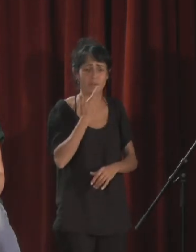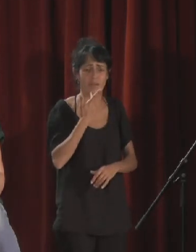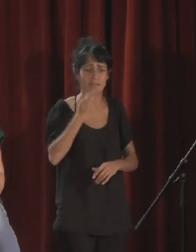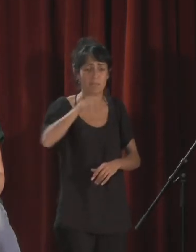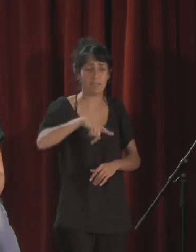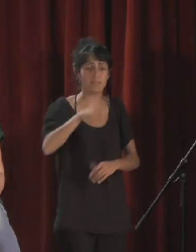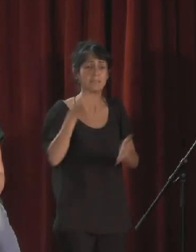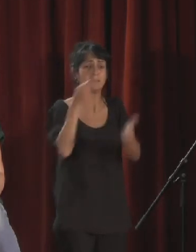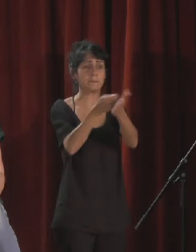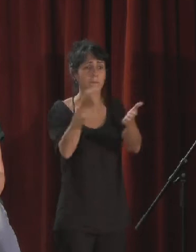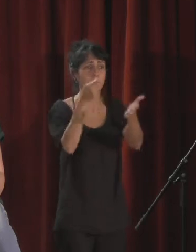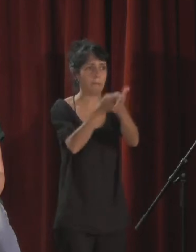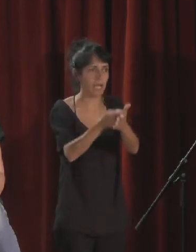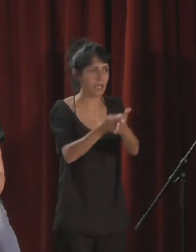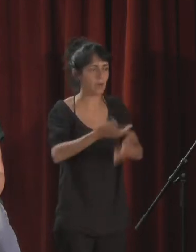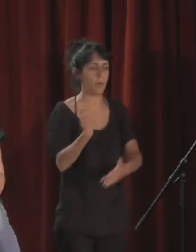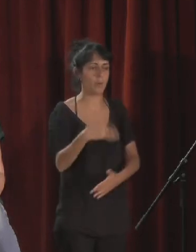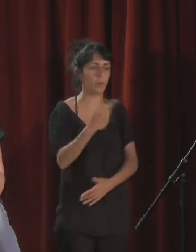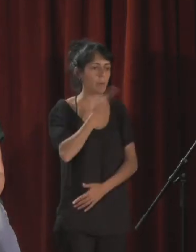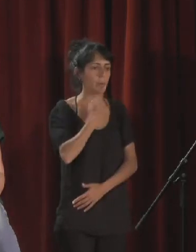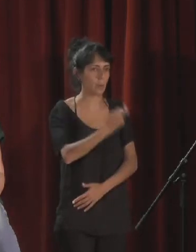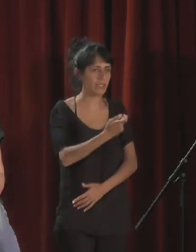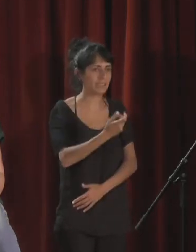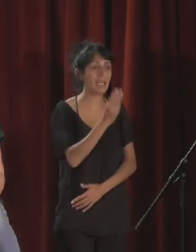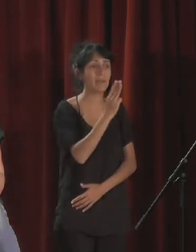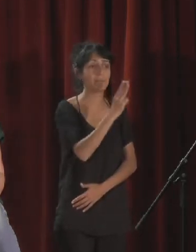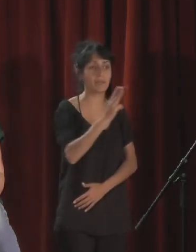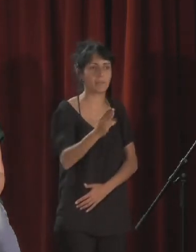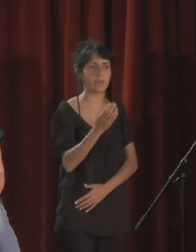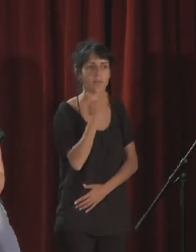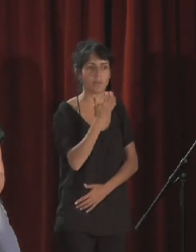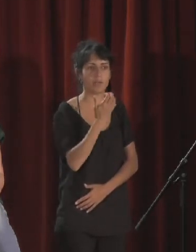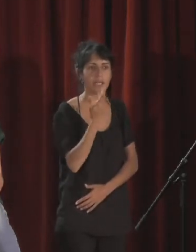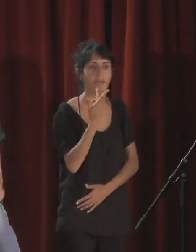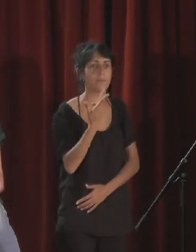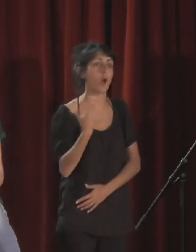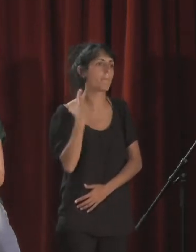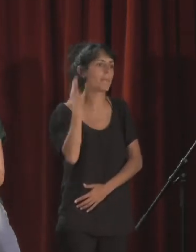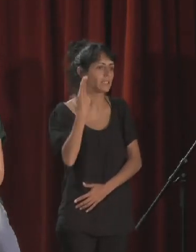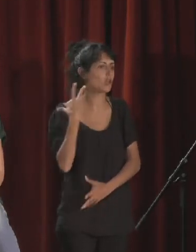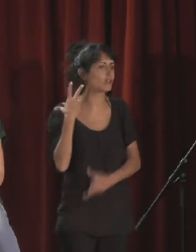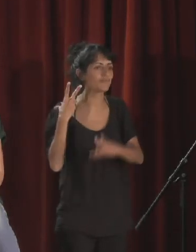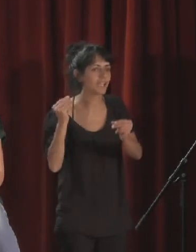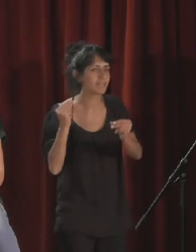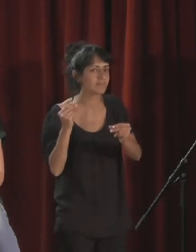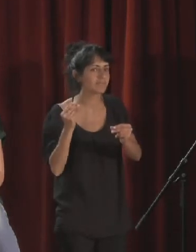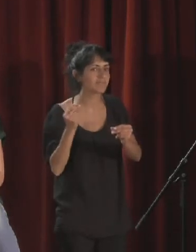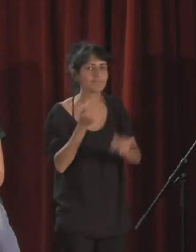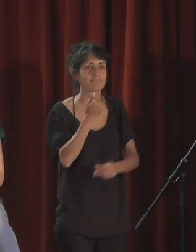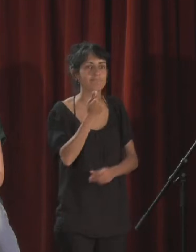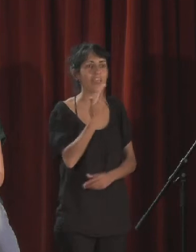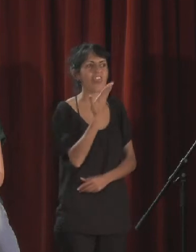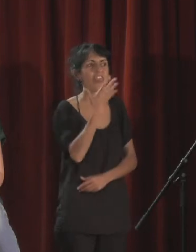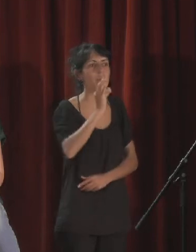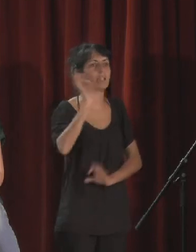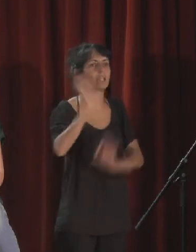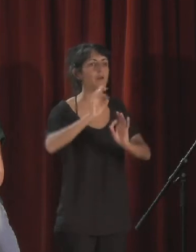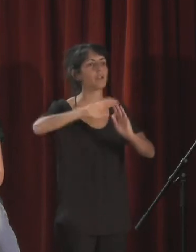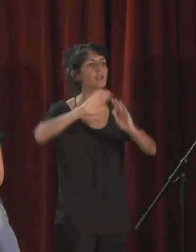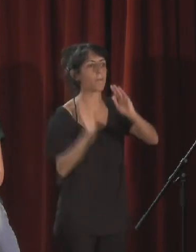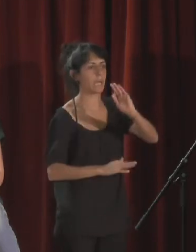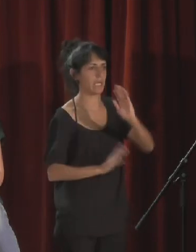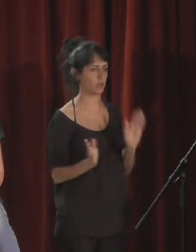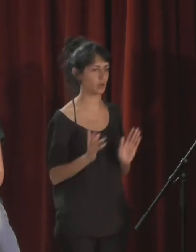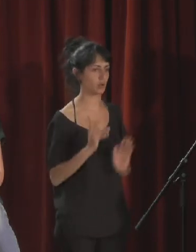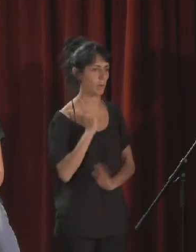vivimos. Eles acabaron coas nosas pensións. Reduciron un 50% a hucha das pensións.